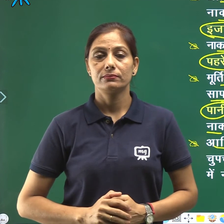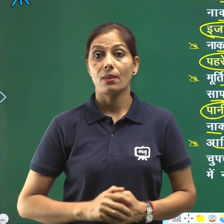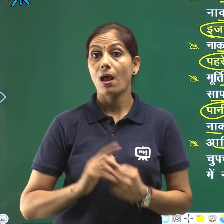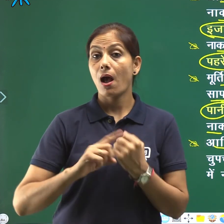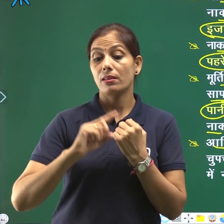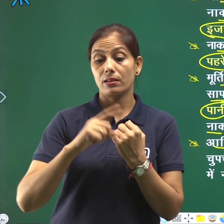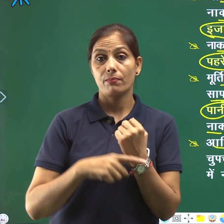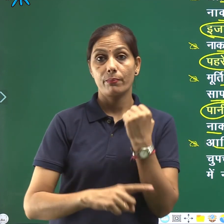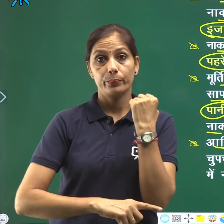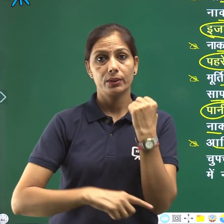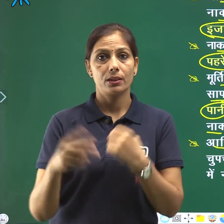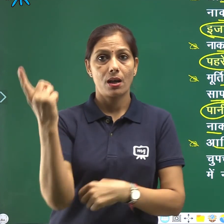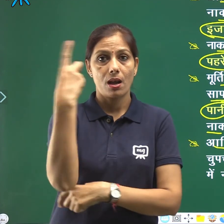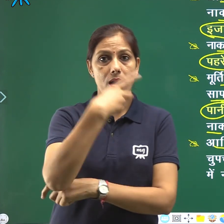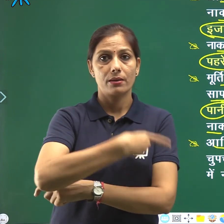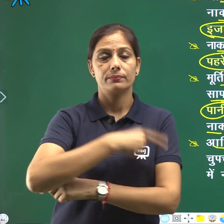अंतिम दिन